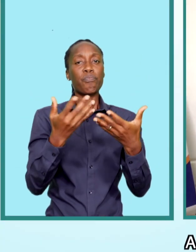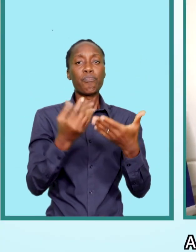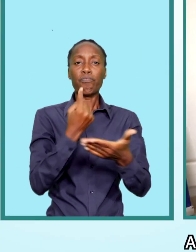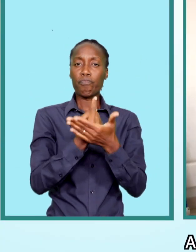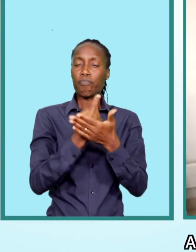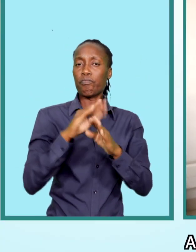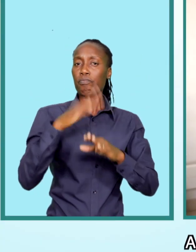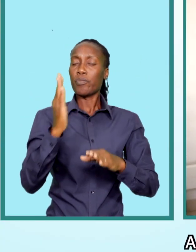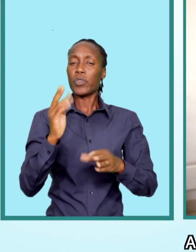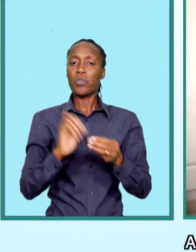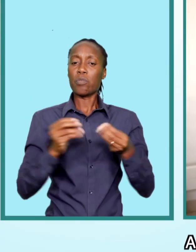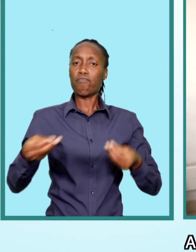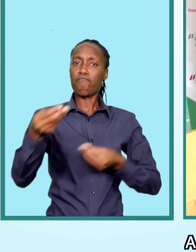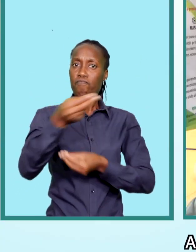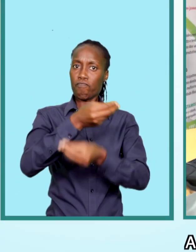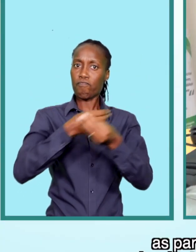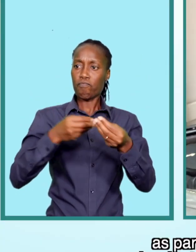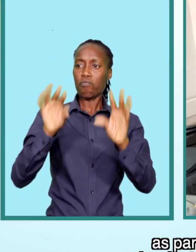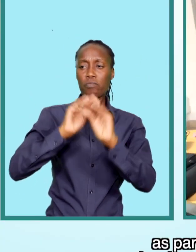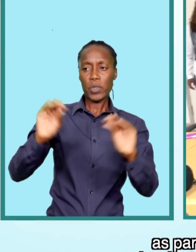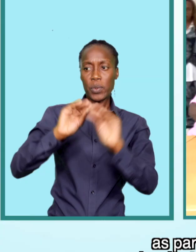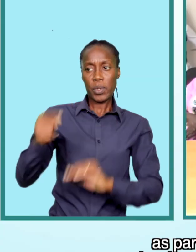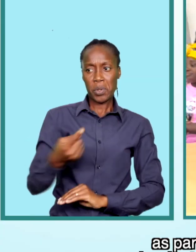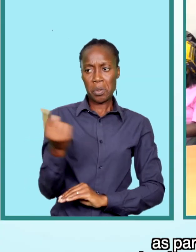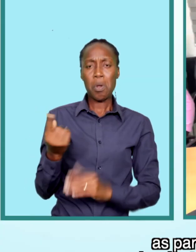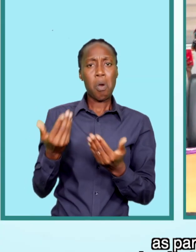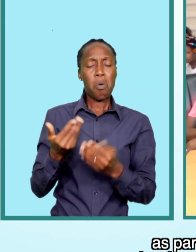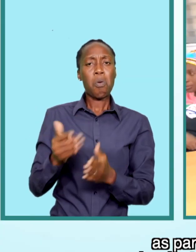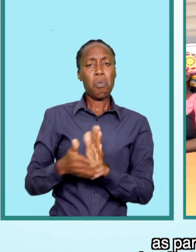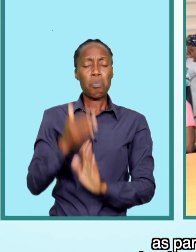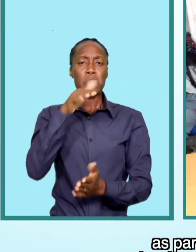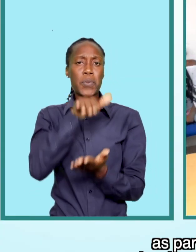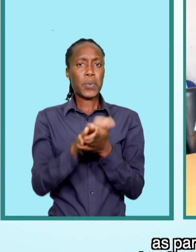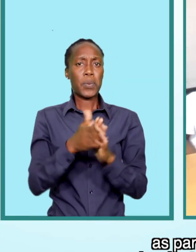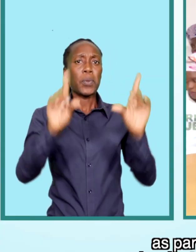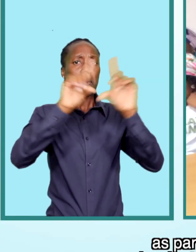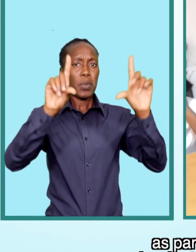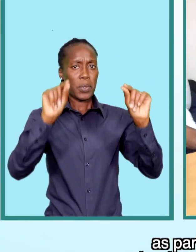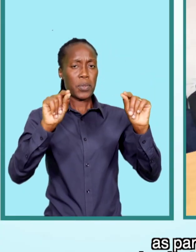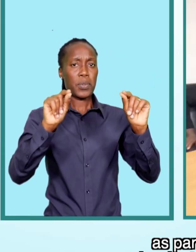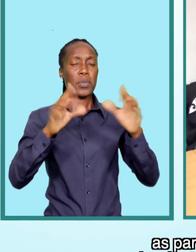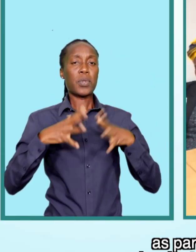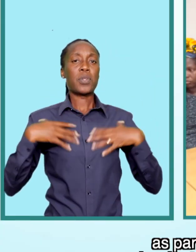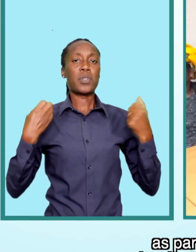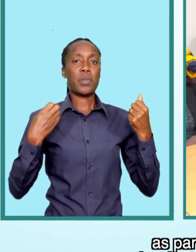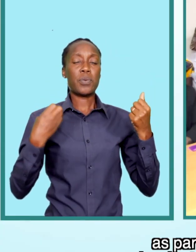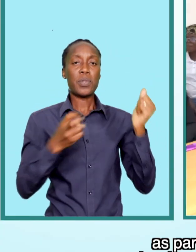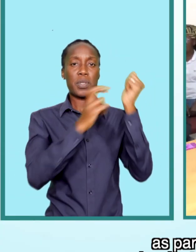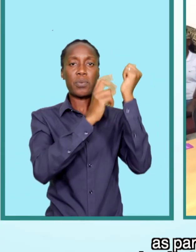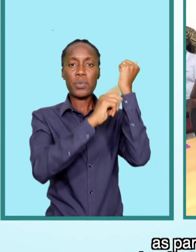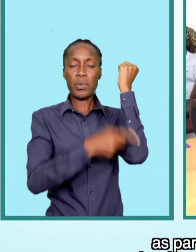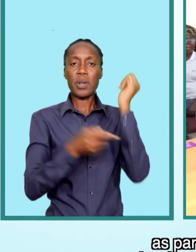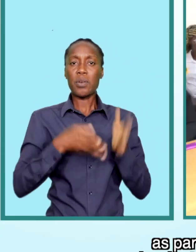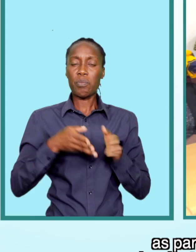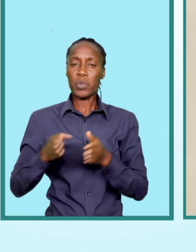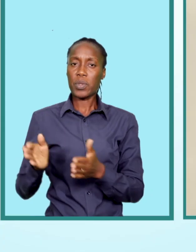que, após esta capacitação interativa, as participantes estão mais preparadas para abordar temas ligados à saúde sexual